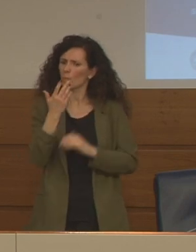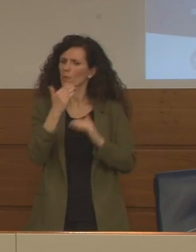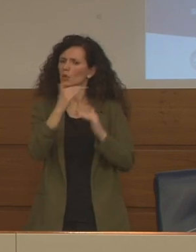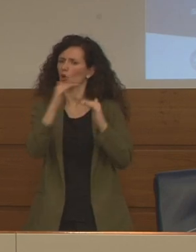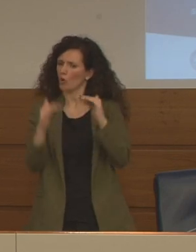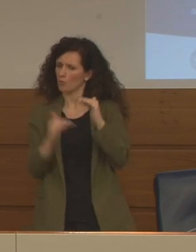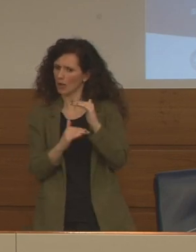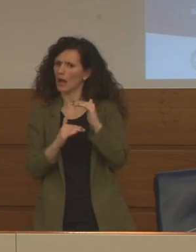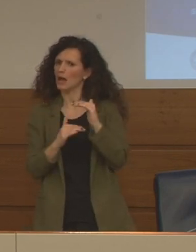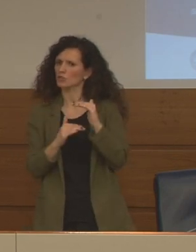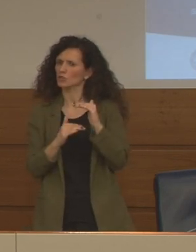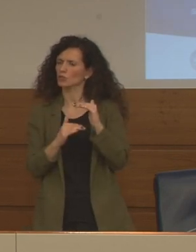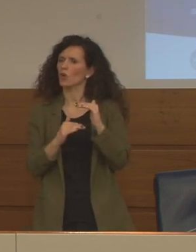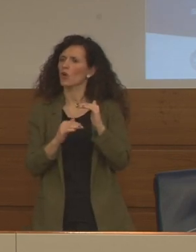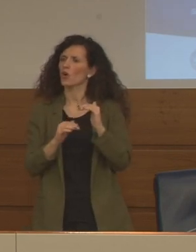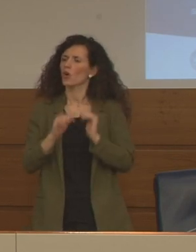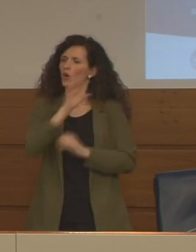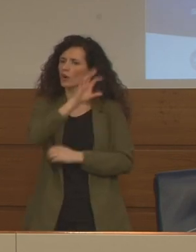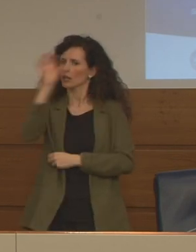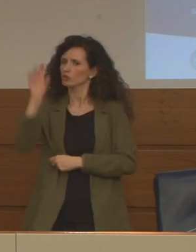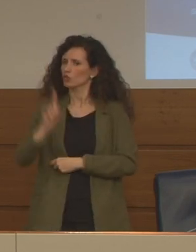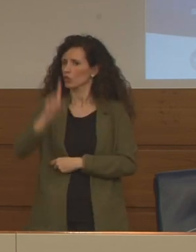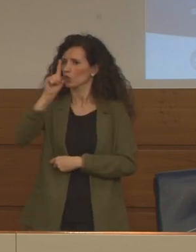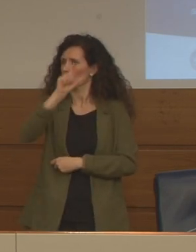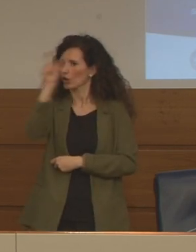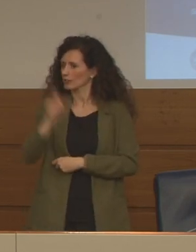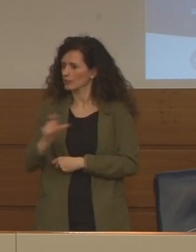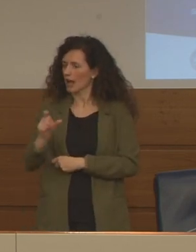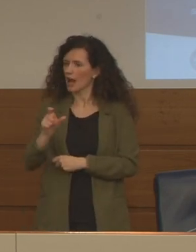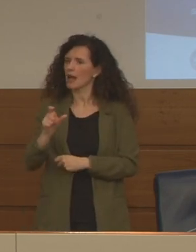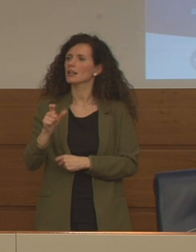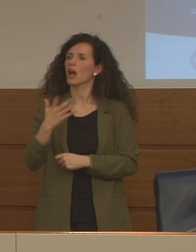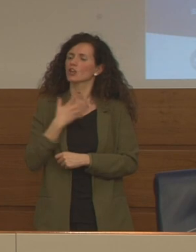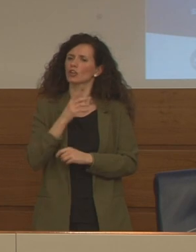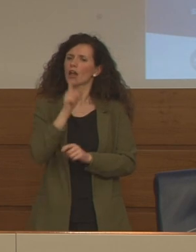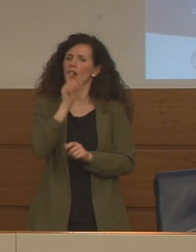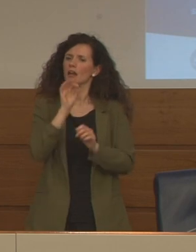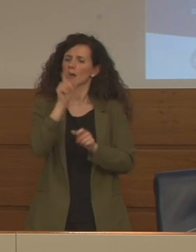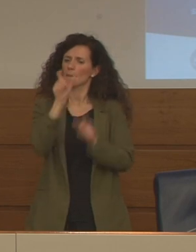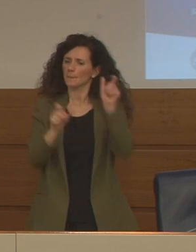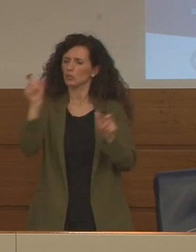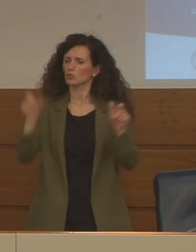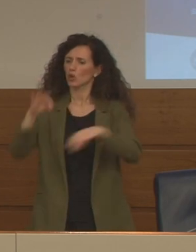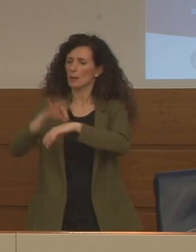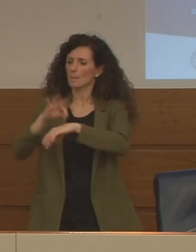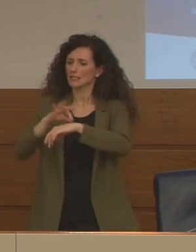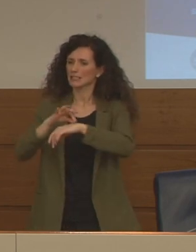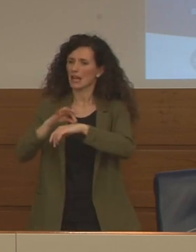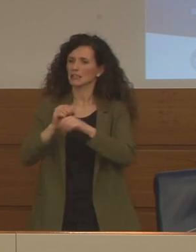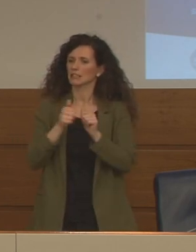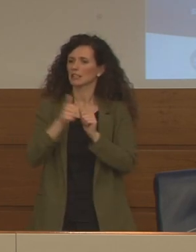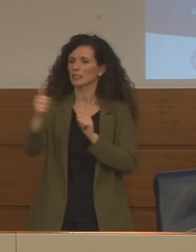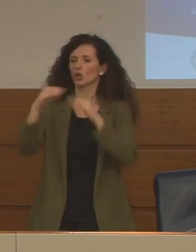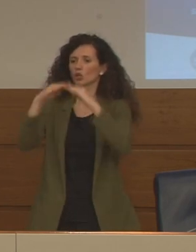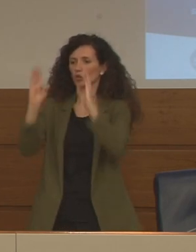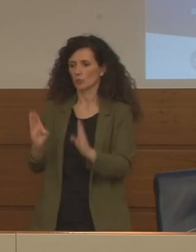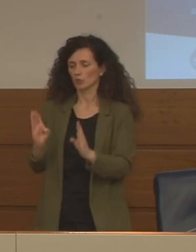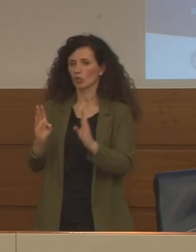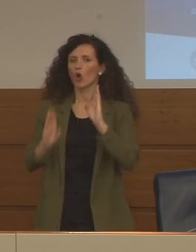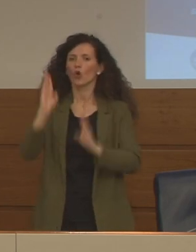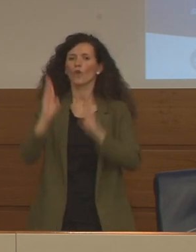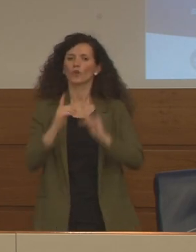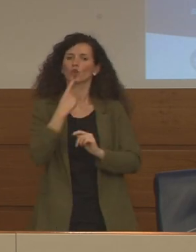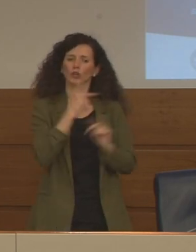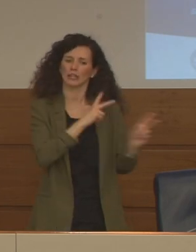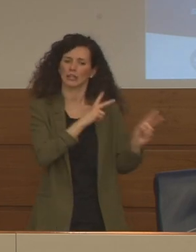regioni del nord di morti a danno molto ingenti pazienti in isolamento domiciliare rispetto a quelli ricoverati lei ha detto